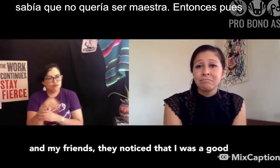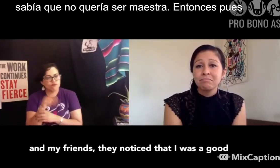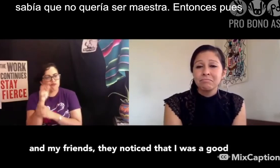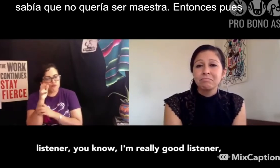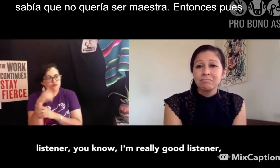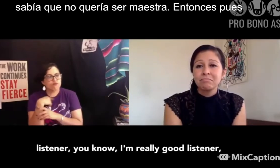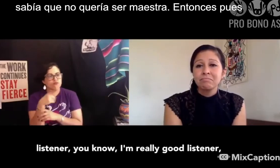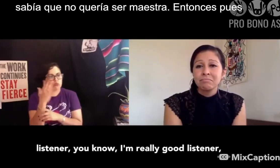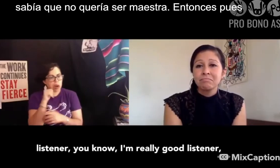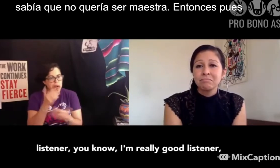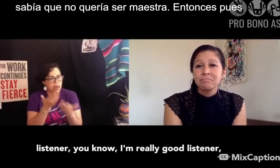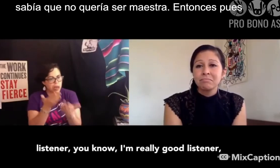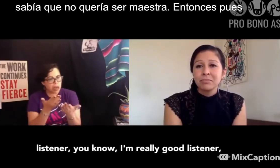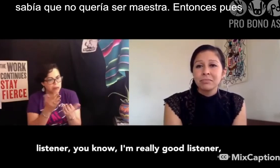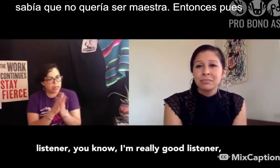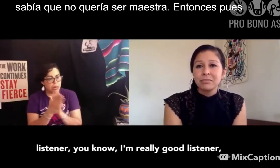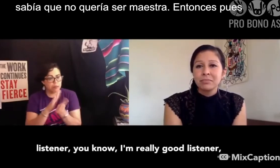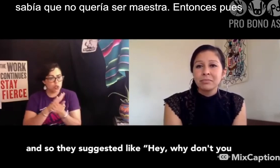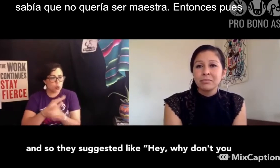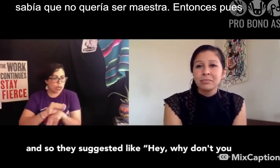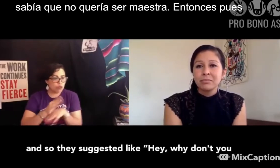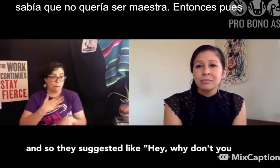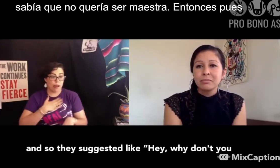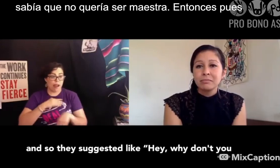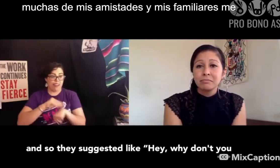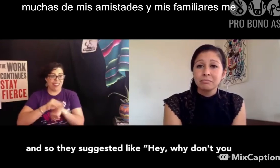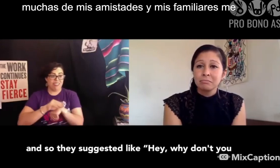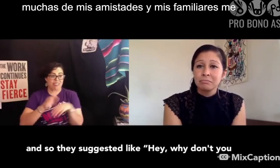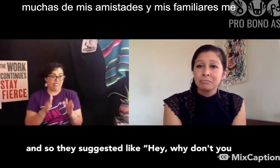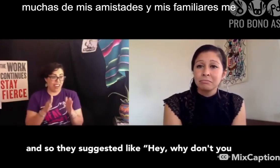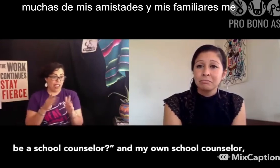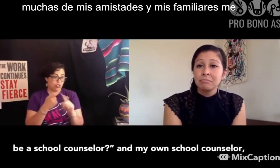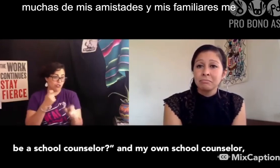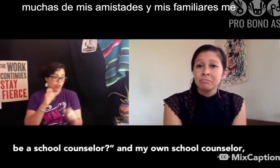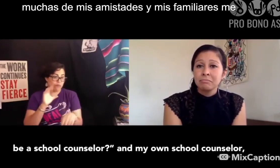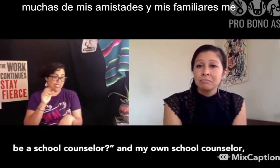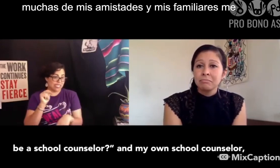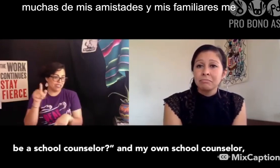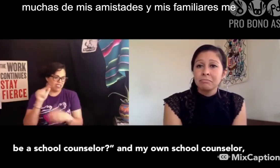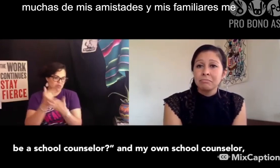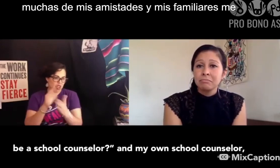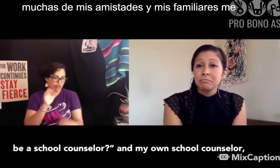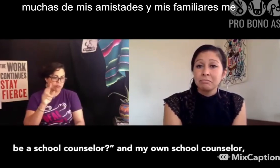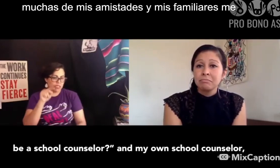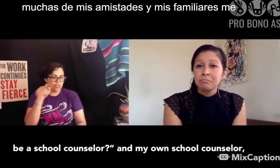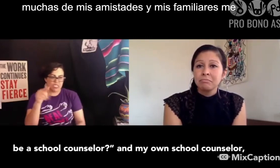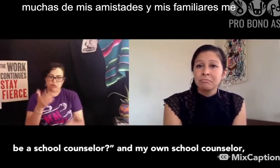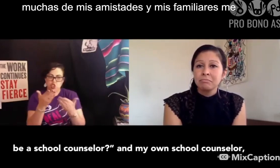Solamente sabía que no quería ser maestra. Entonces, pues muchas de mis amistades y